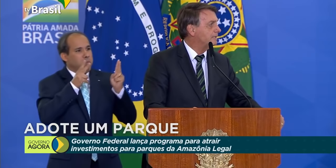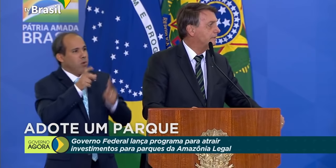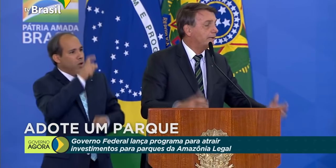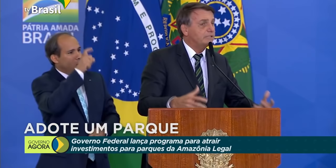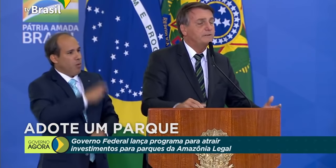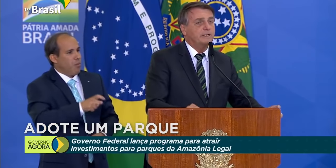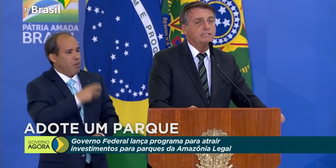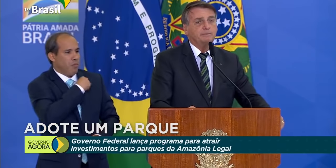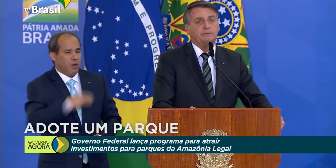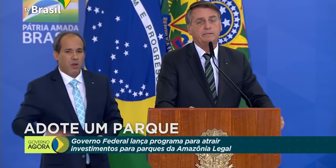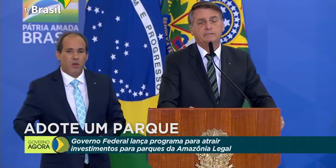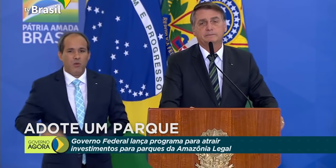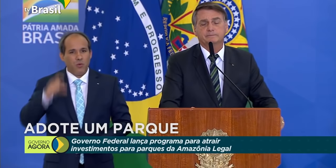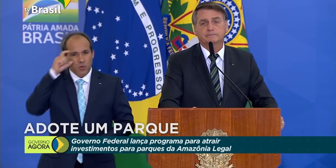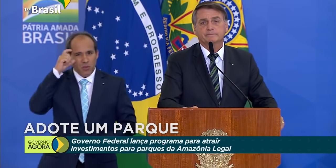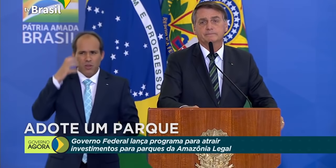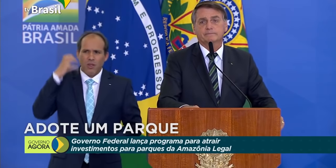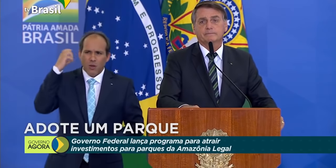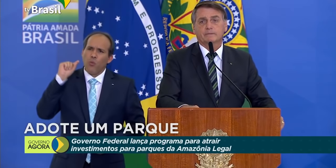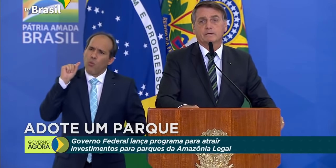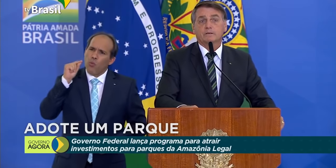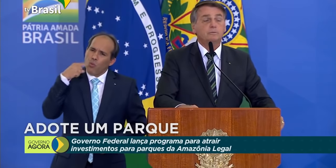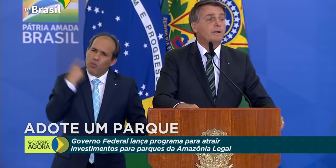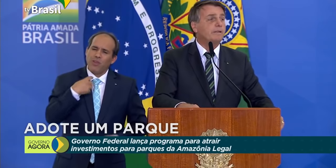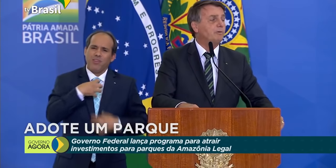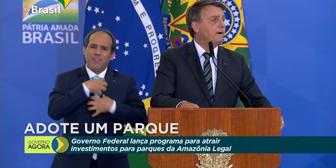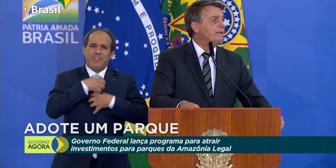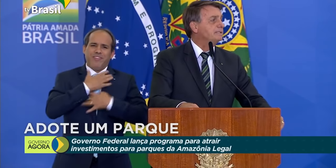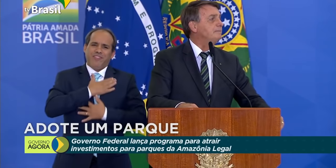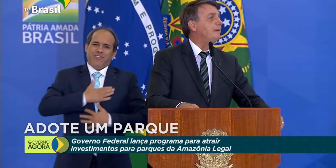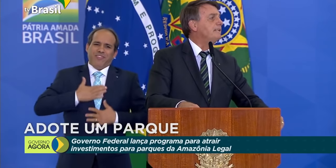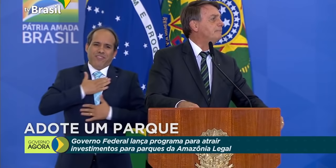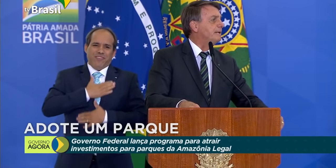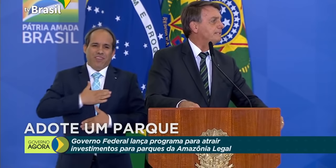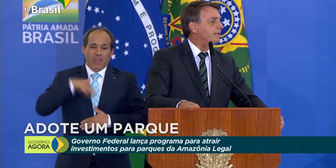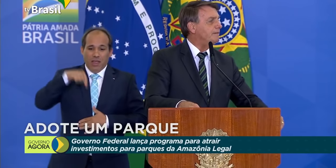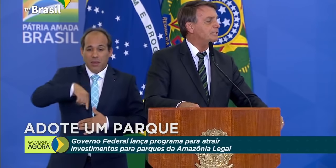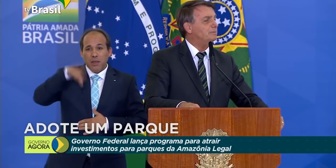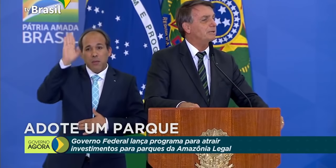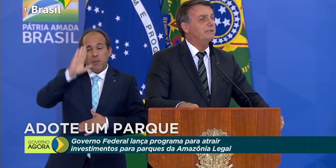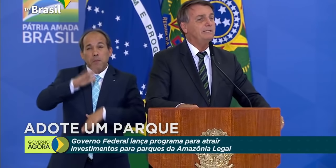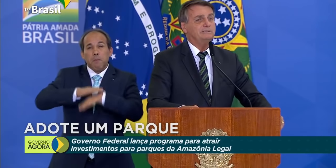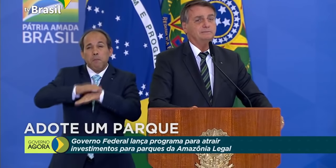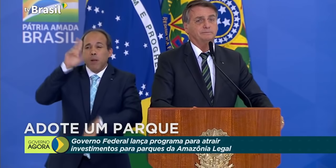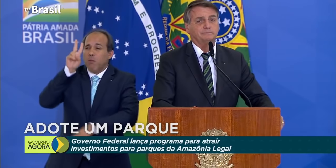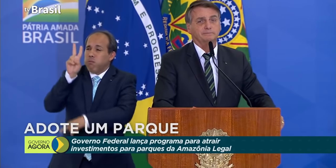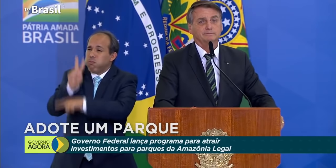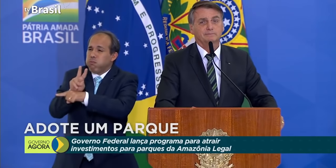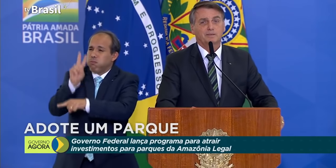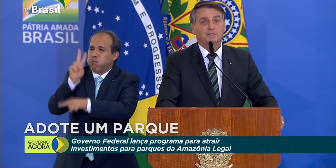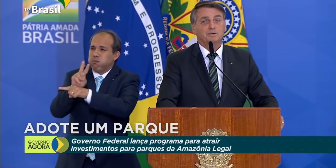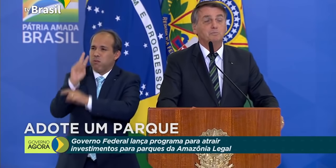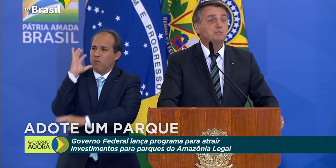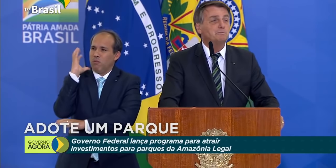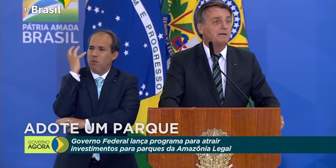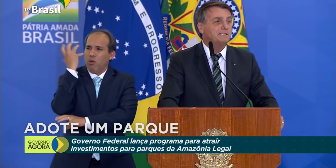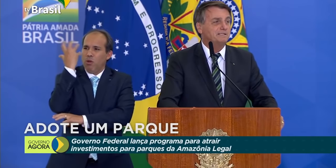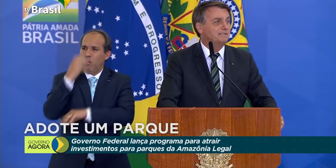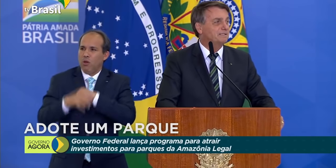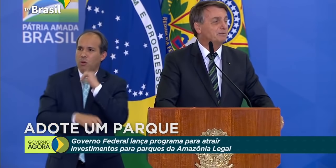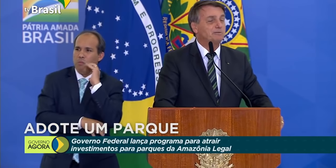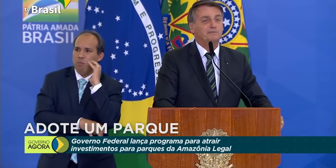prezado Ricardo Salles é gratificante para nós o Brasil o país que mais preserva seu meio ambiente